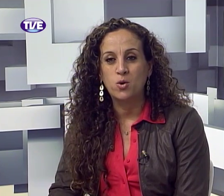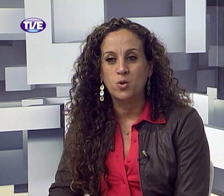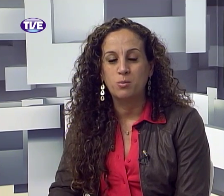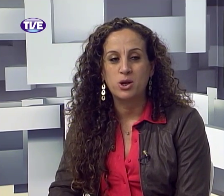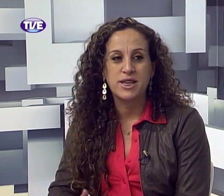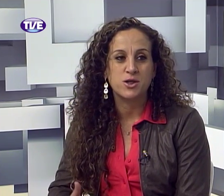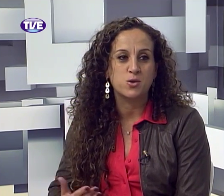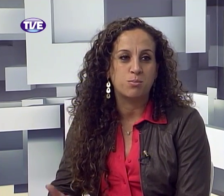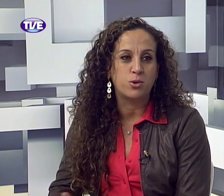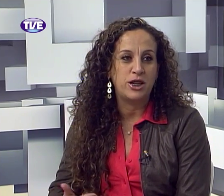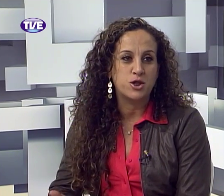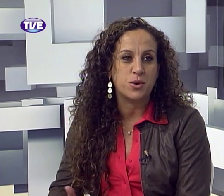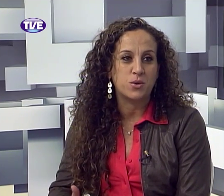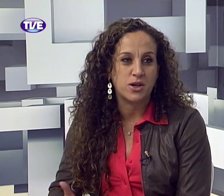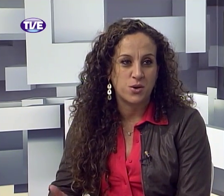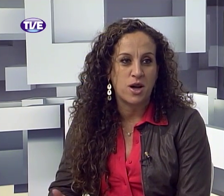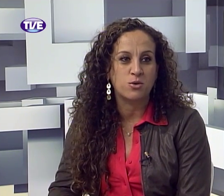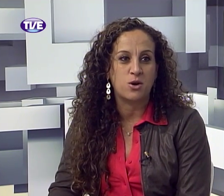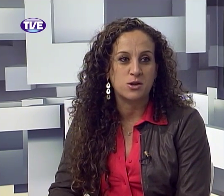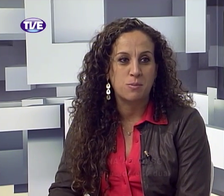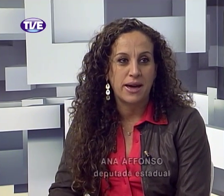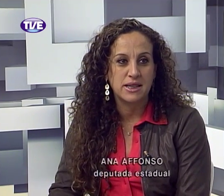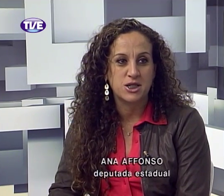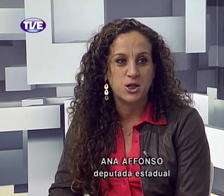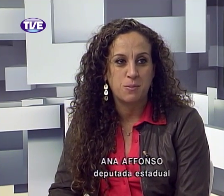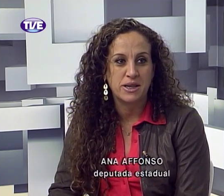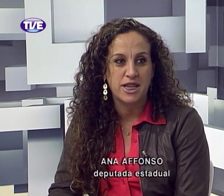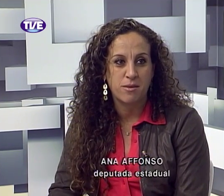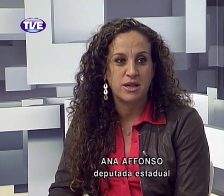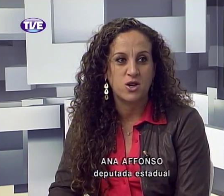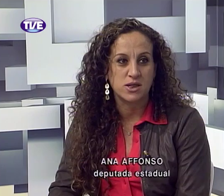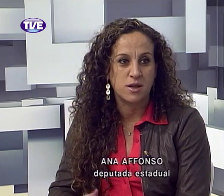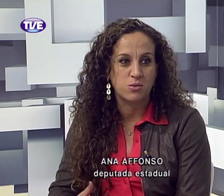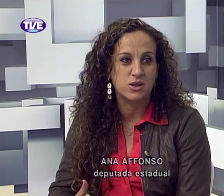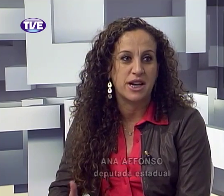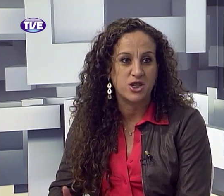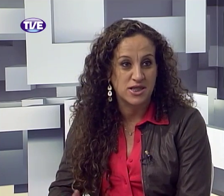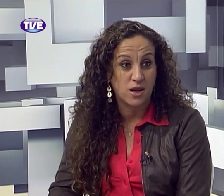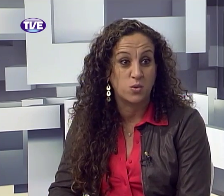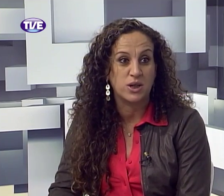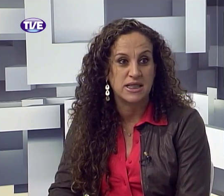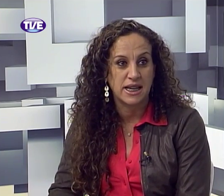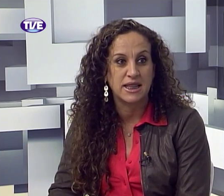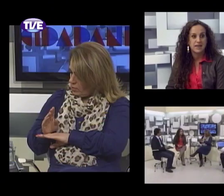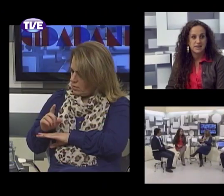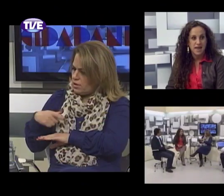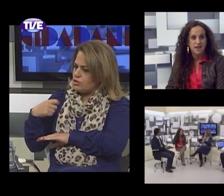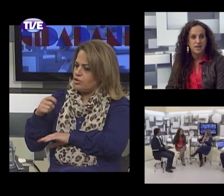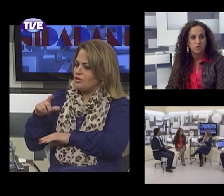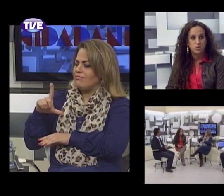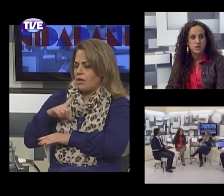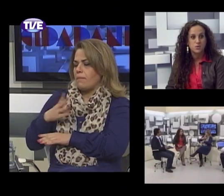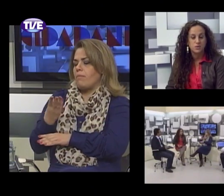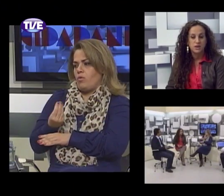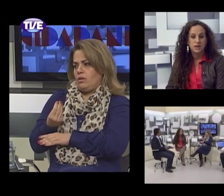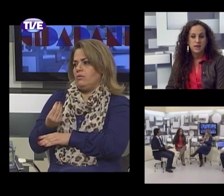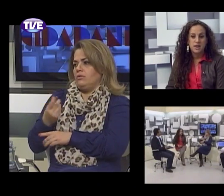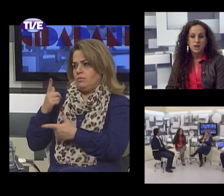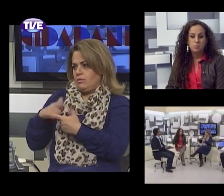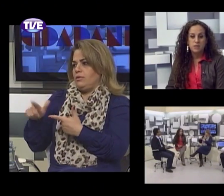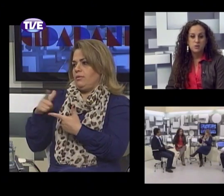Avaliando um pouco o processo político-educacional do nosso país, a gente percebe que nós temos grandes lacunas ainda nessa área da